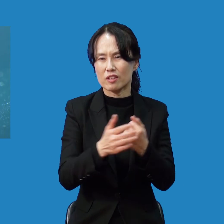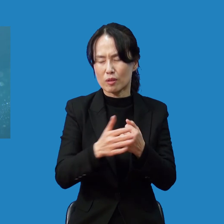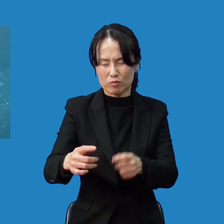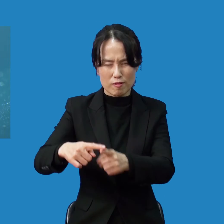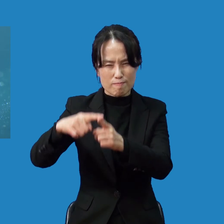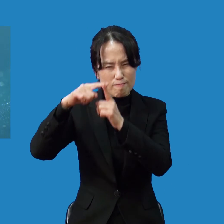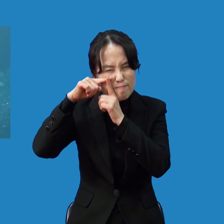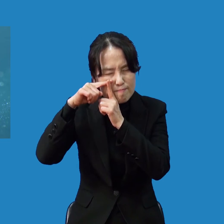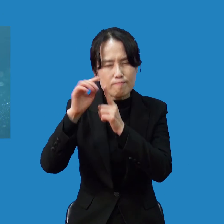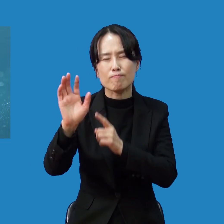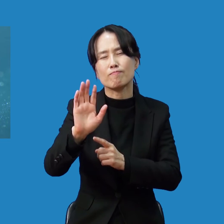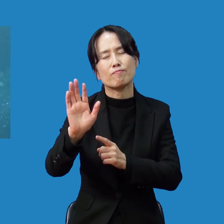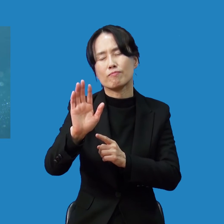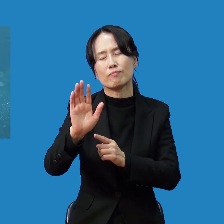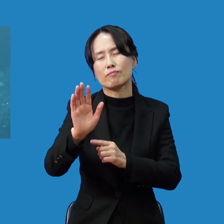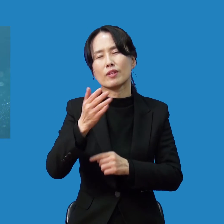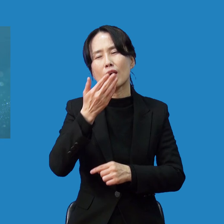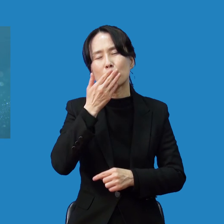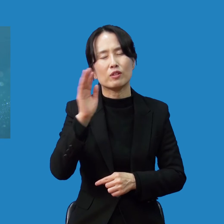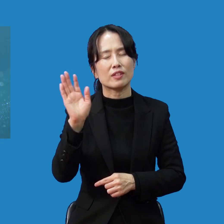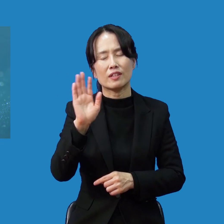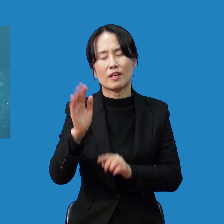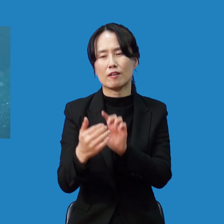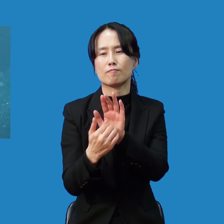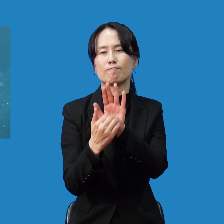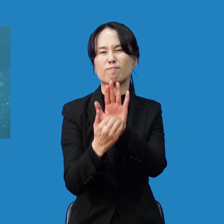없습니다, 거부해야죠.